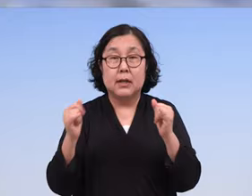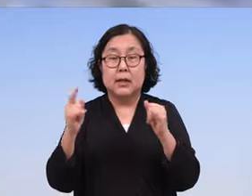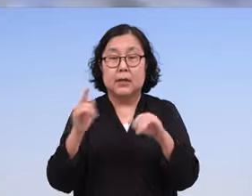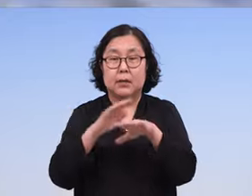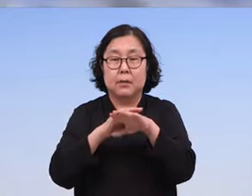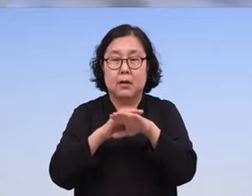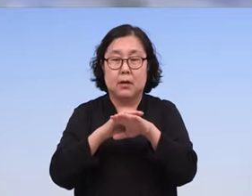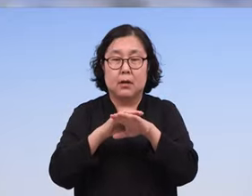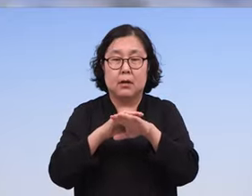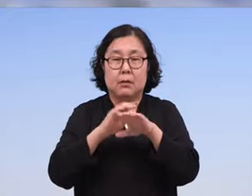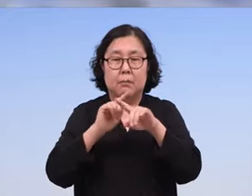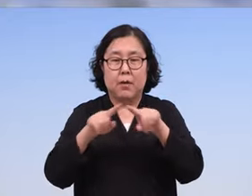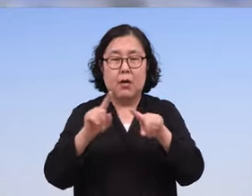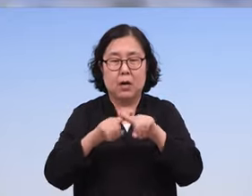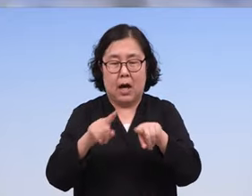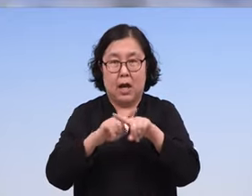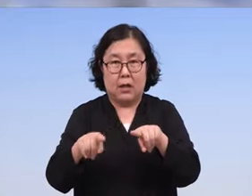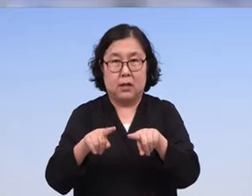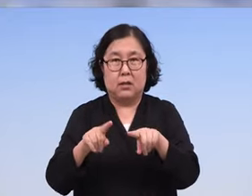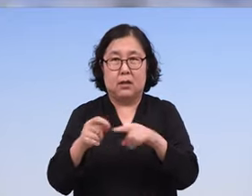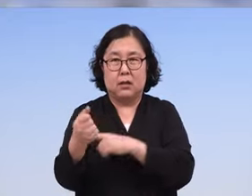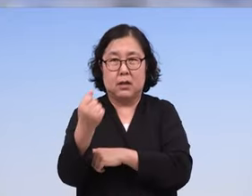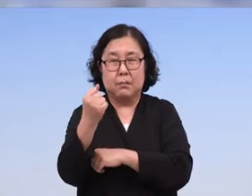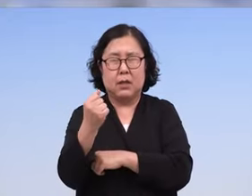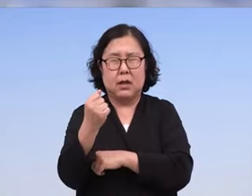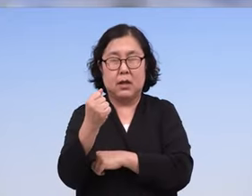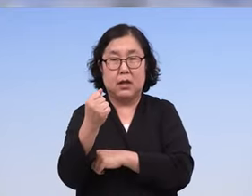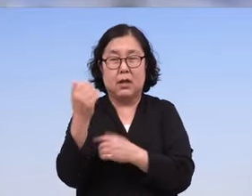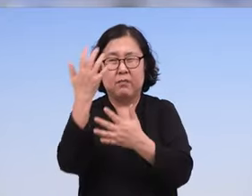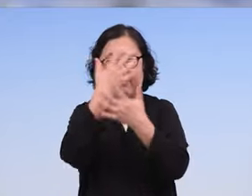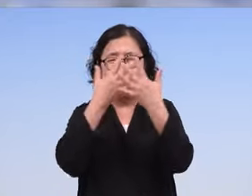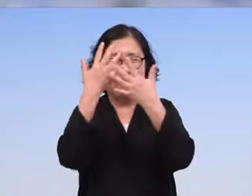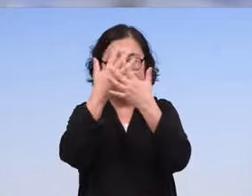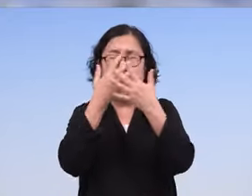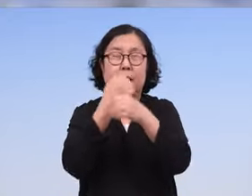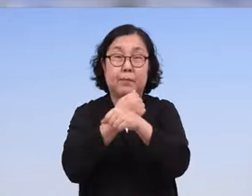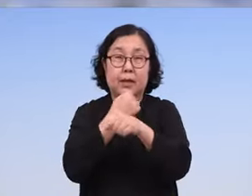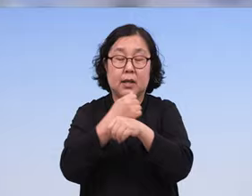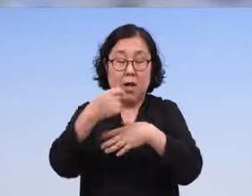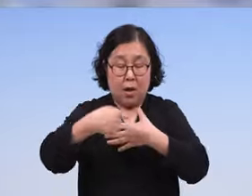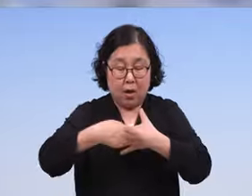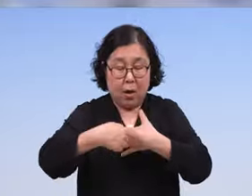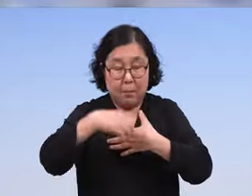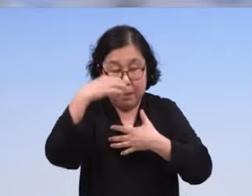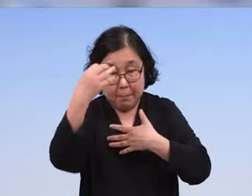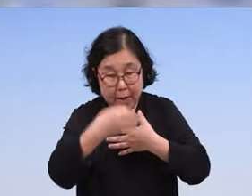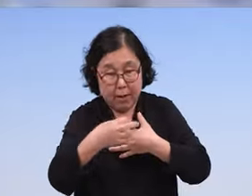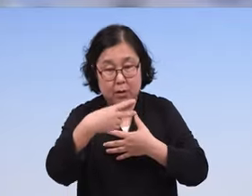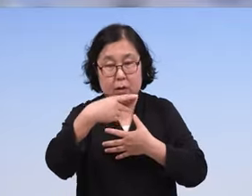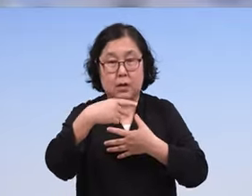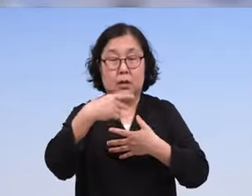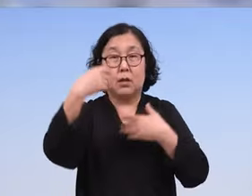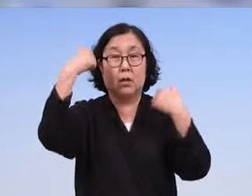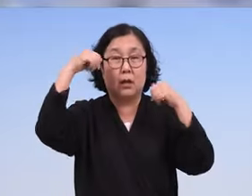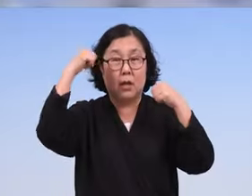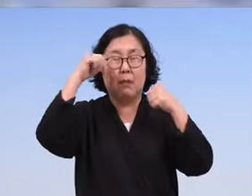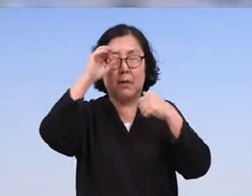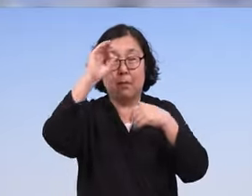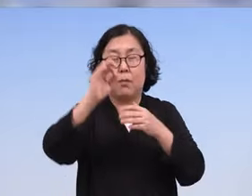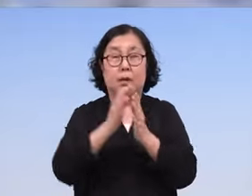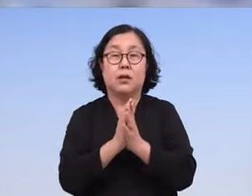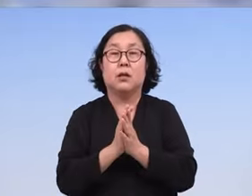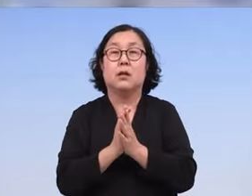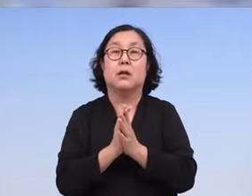인간은요, 그 판단력이 참 흐려요. 겉만 보는 거 아닙니까? 그 드라마 같은